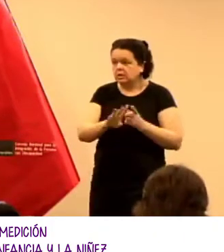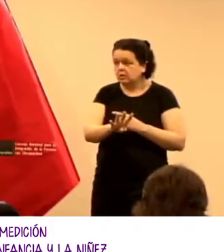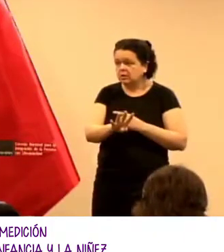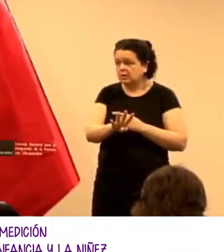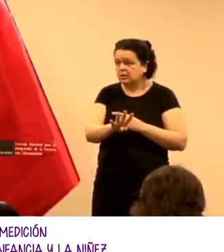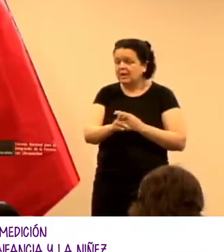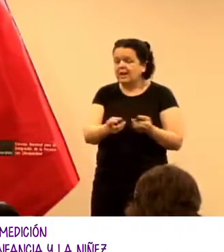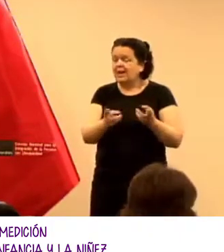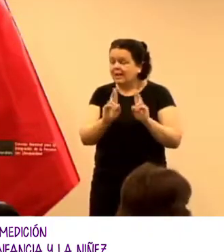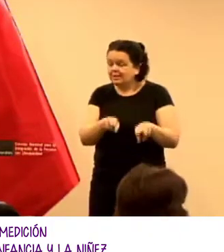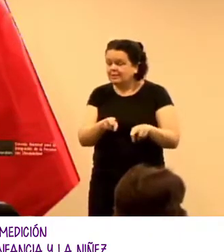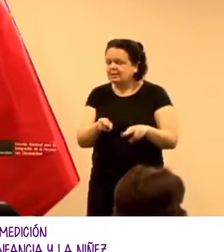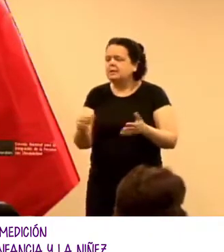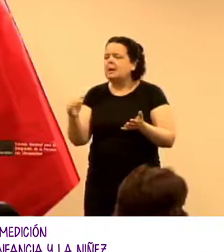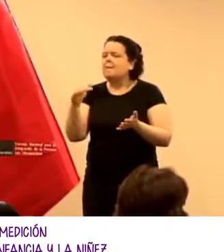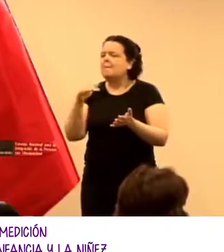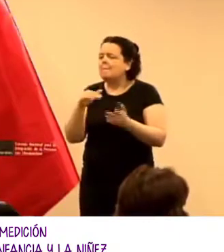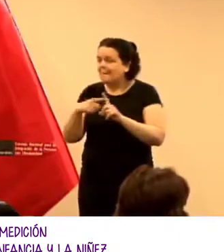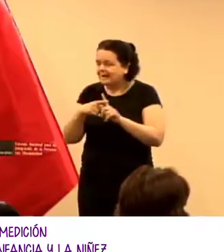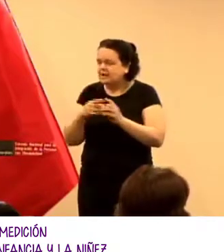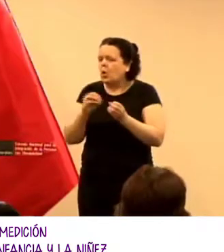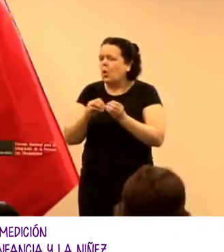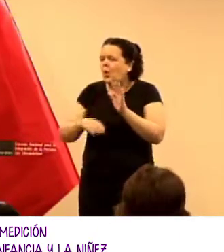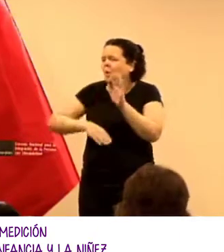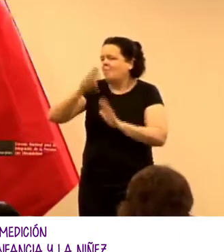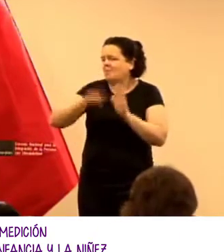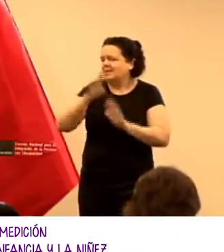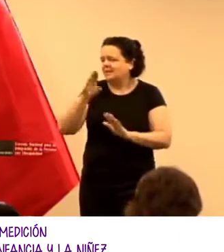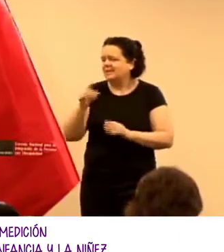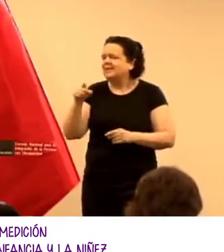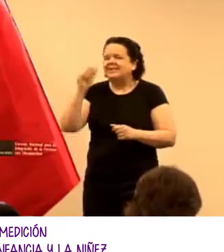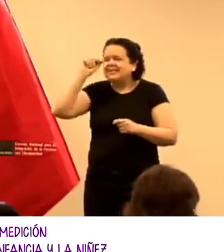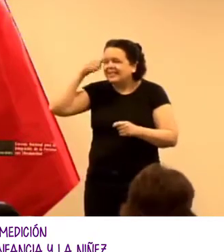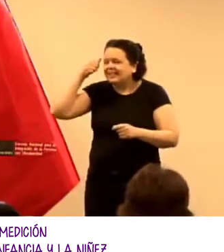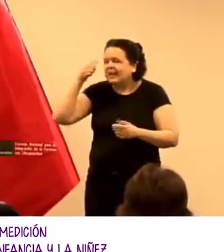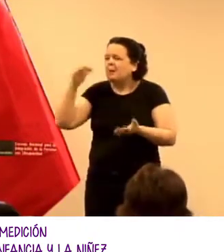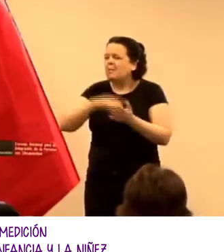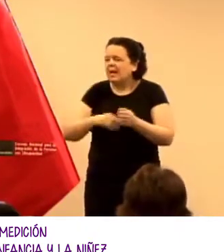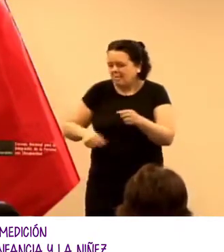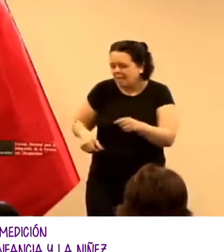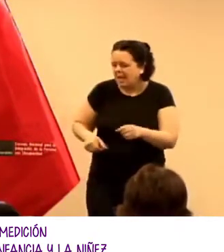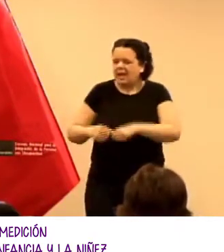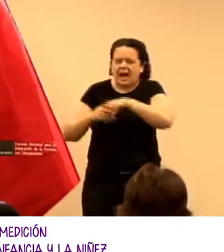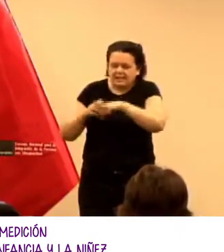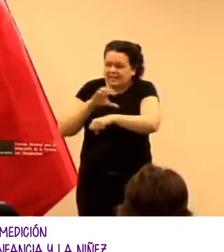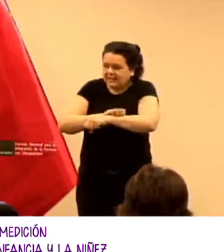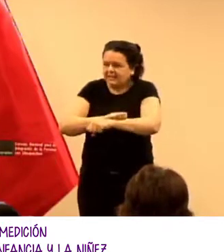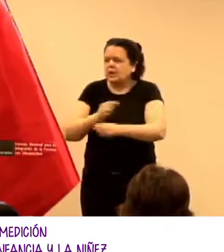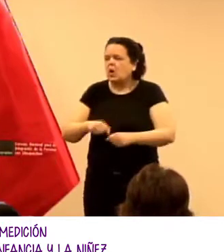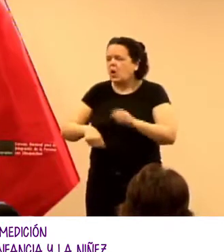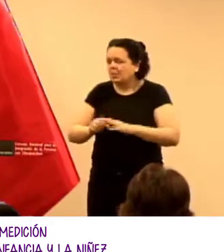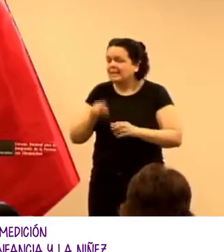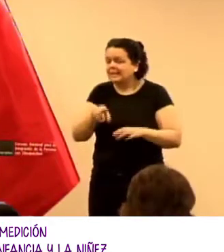mucho más. ¿Se acuerdan de la pregunta de las patadas, morder y golpear, ¿no? Si lo